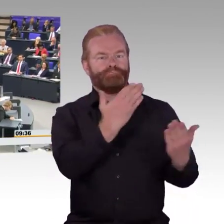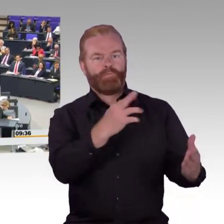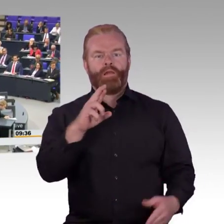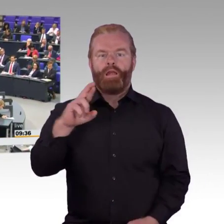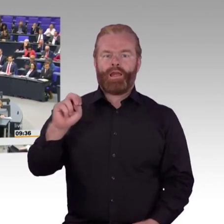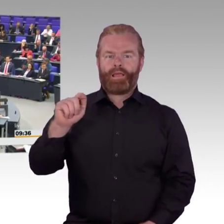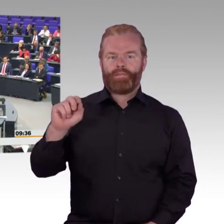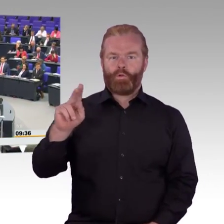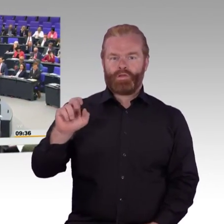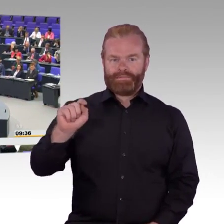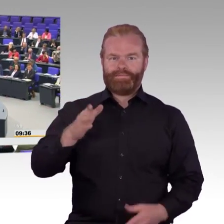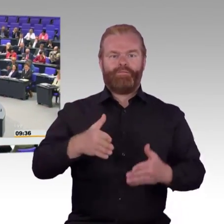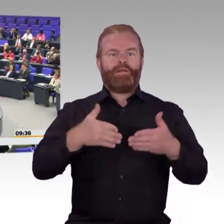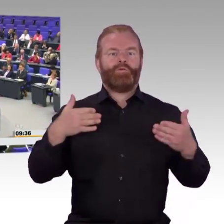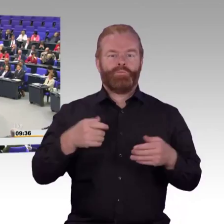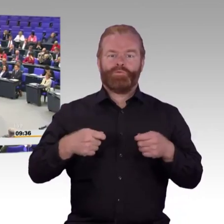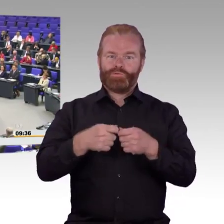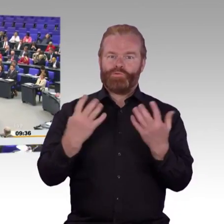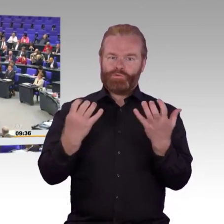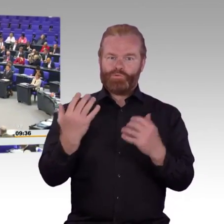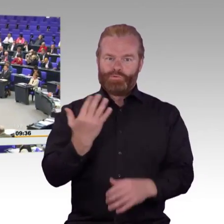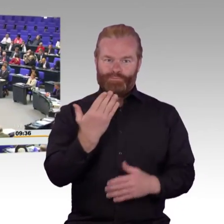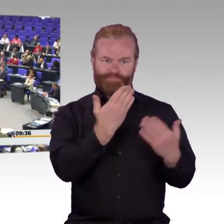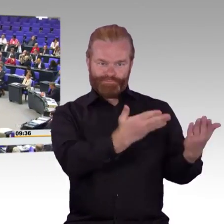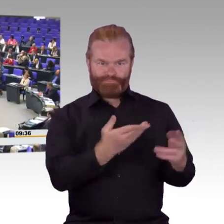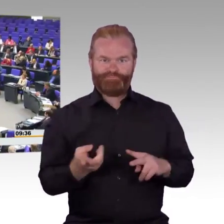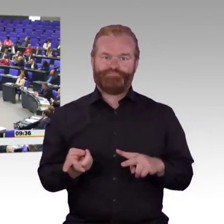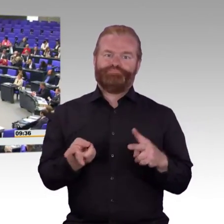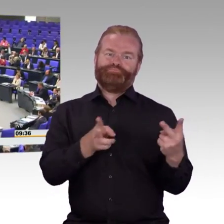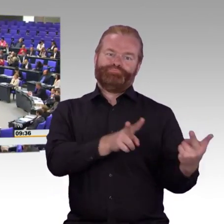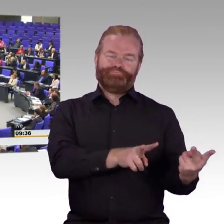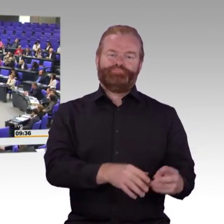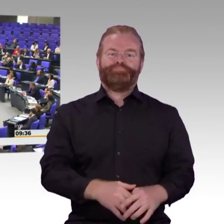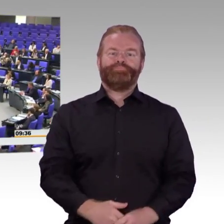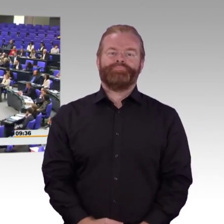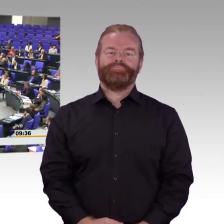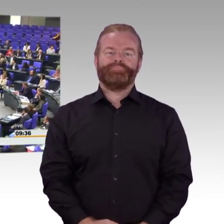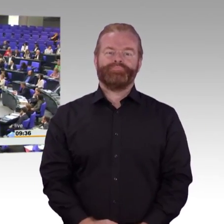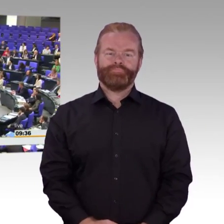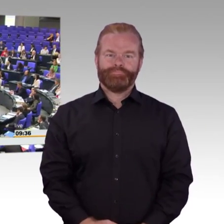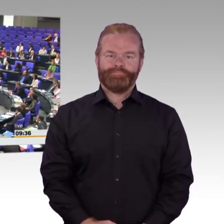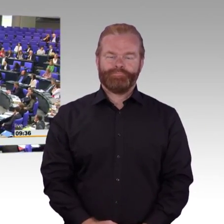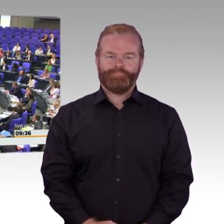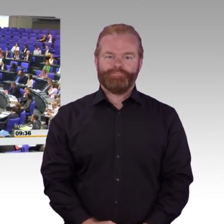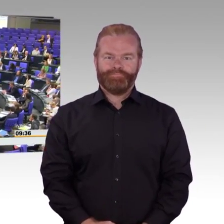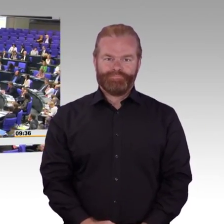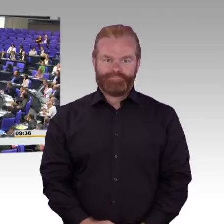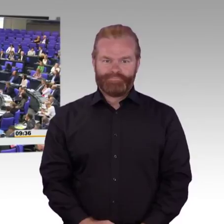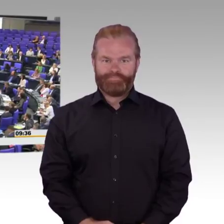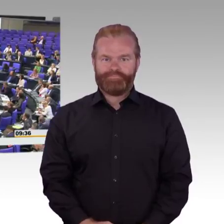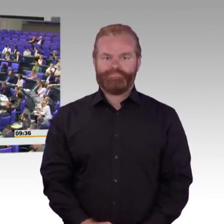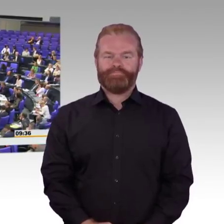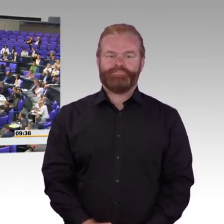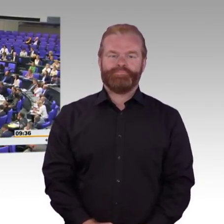Herr Präsident, liebe Kolleginnen und Kollegen, es ist ja nicht so, dass wir irgendwas Neues diskutieren. Seit dem Juni 2013 gibt es